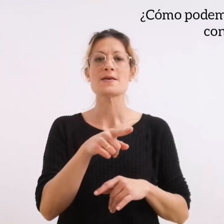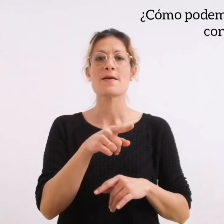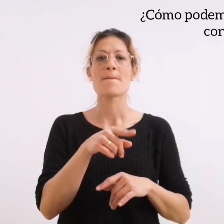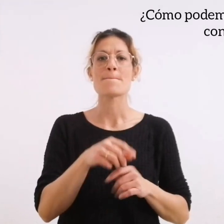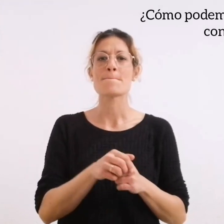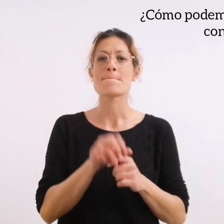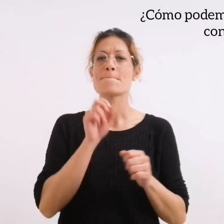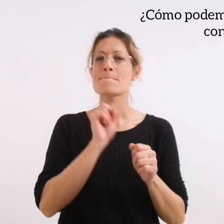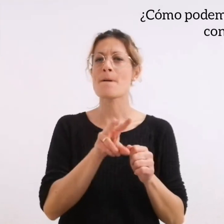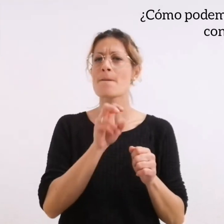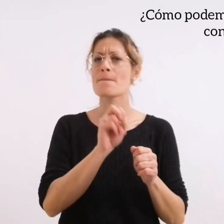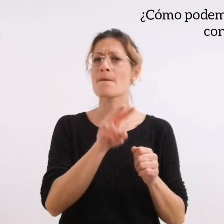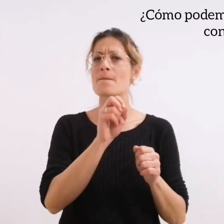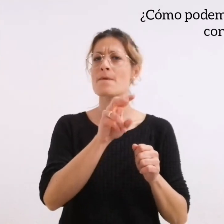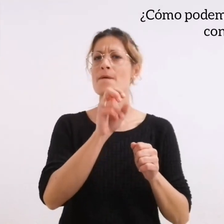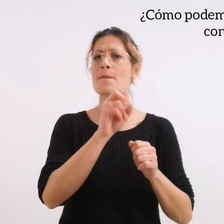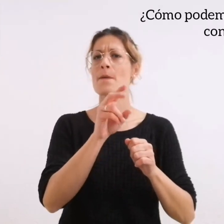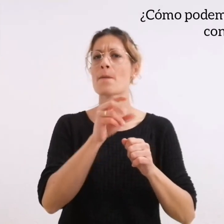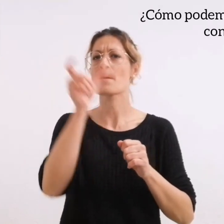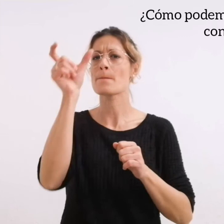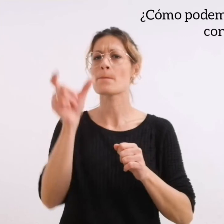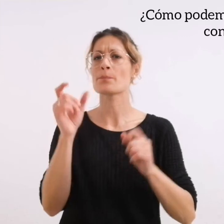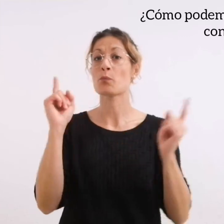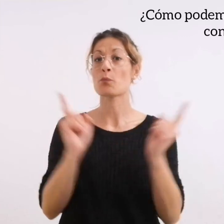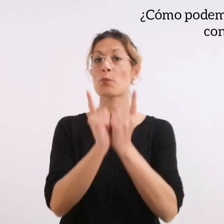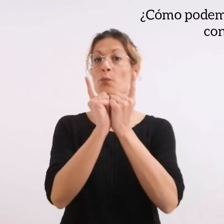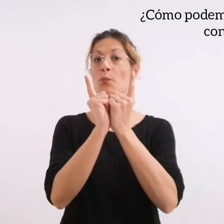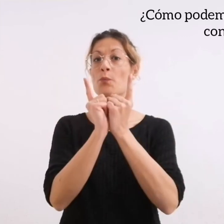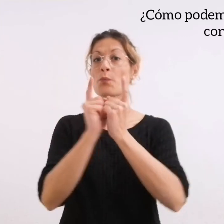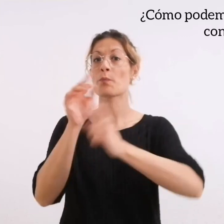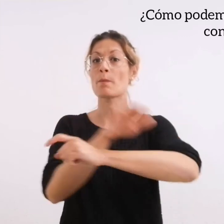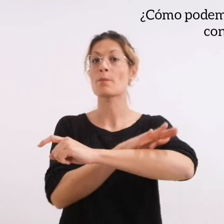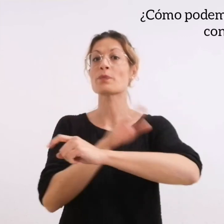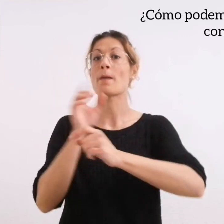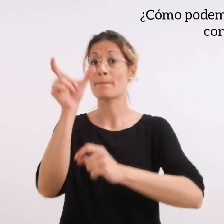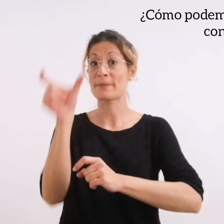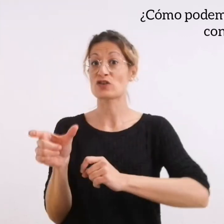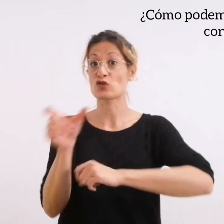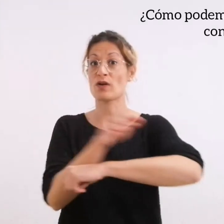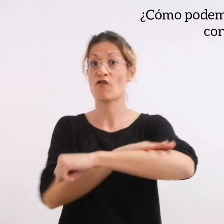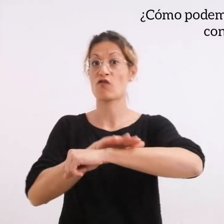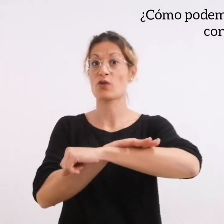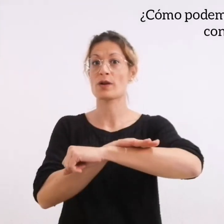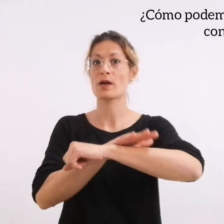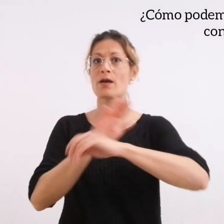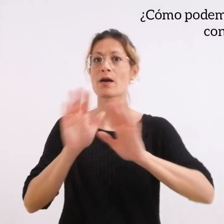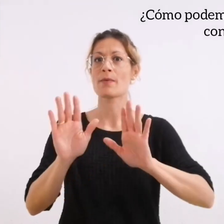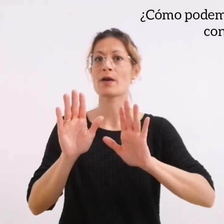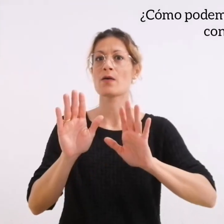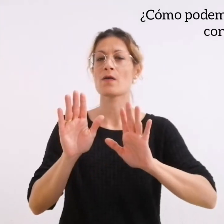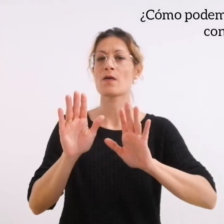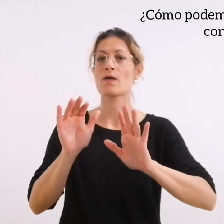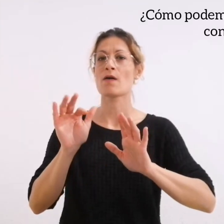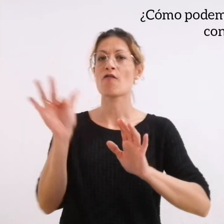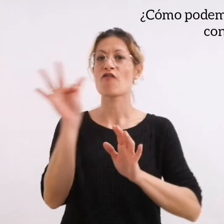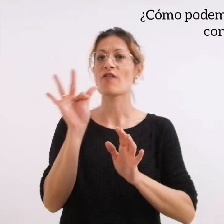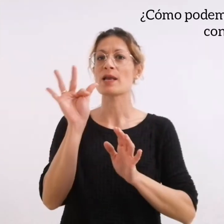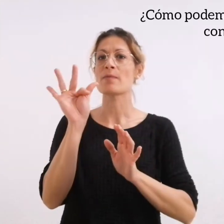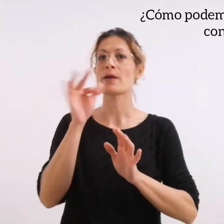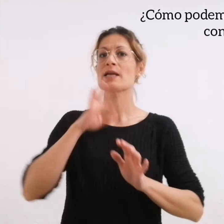gran funcionario. Pero en Hechos 8:29 dice que el Espíritu le dijo a Felipe que fuera junto